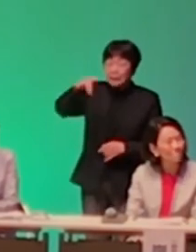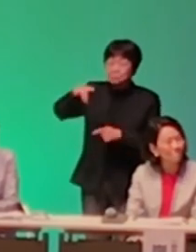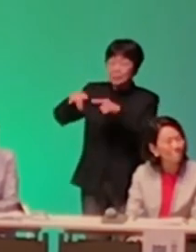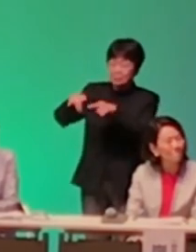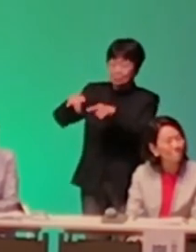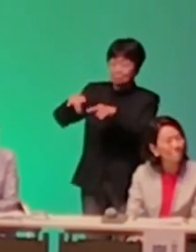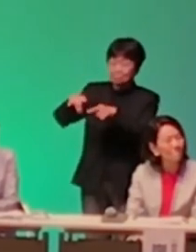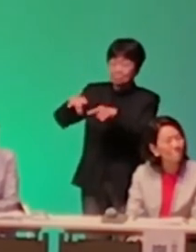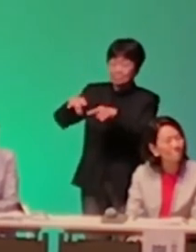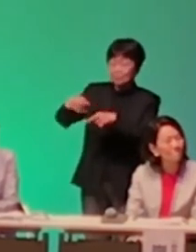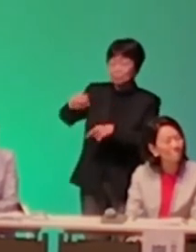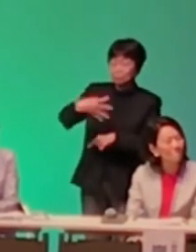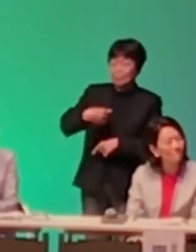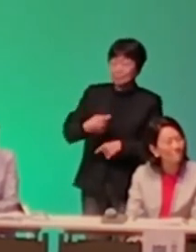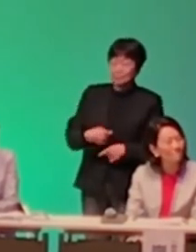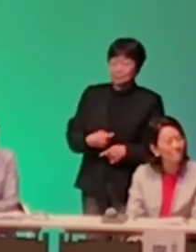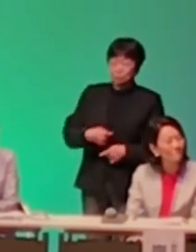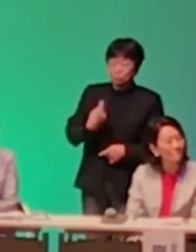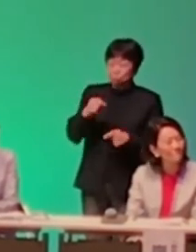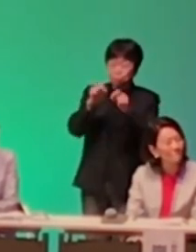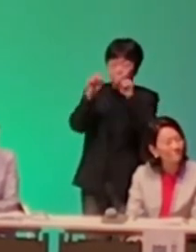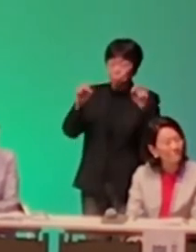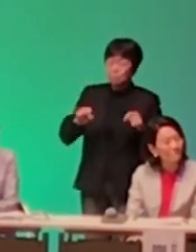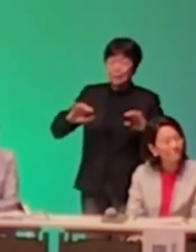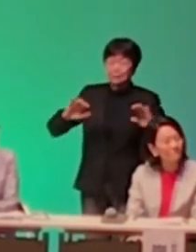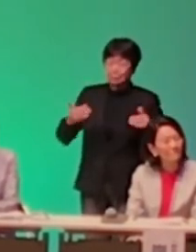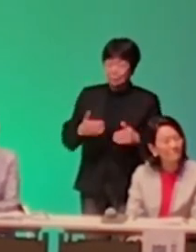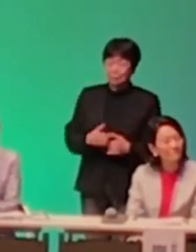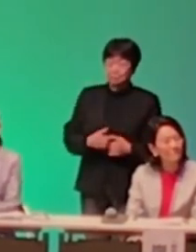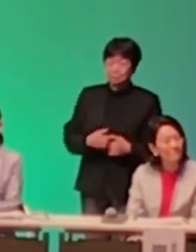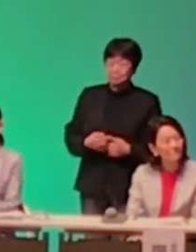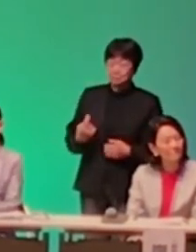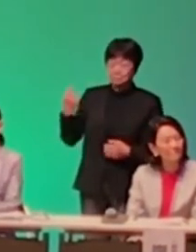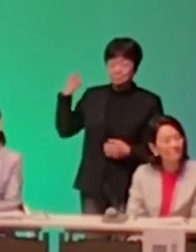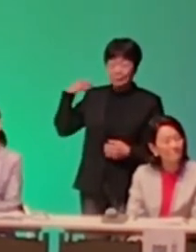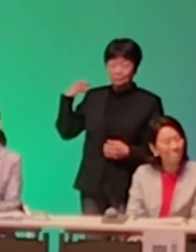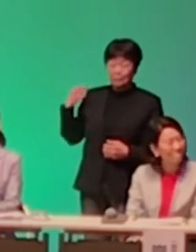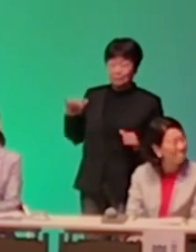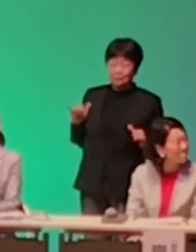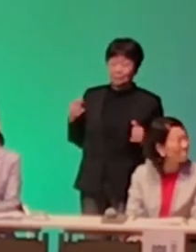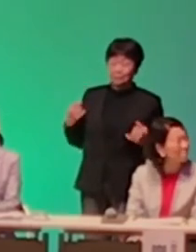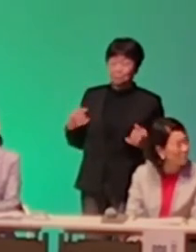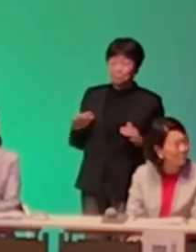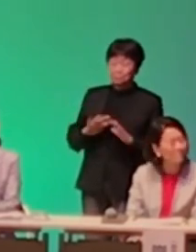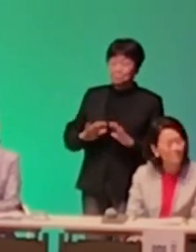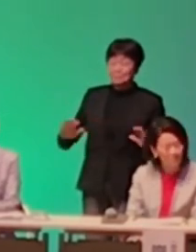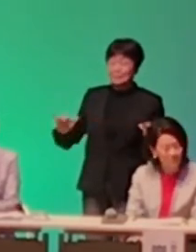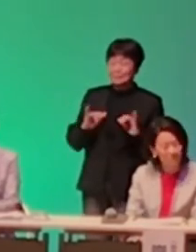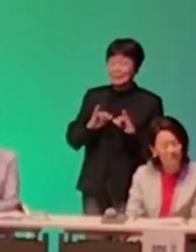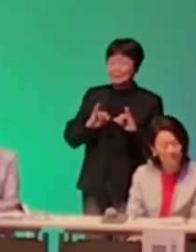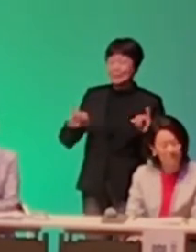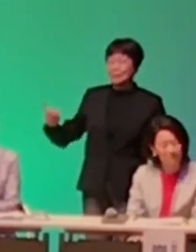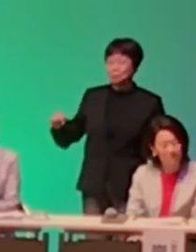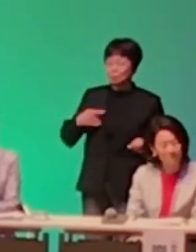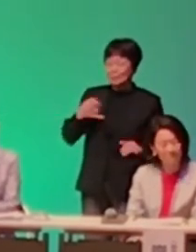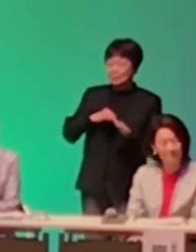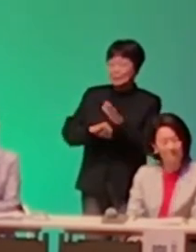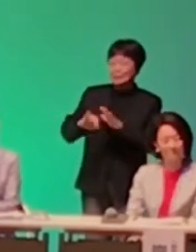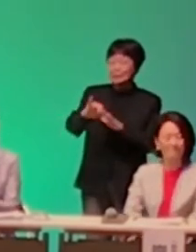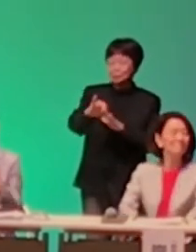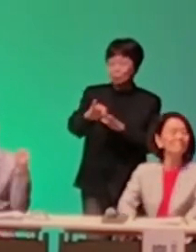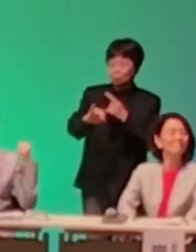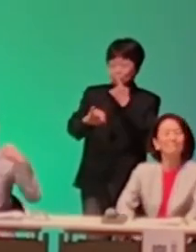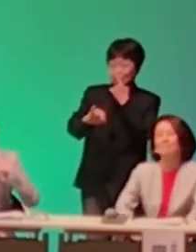われると自分一人の問題ではなくって、なんか後ろに続く女性の代表みたいな気分にどこかでこうすり替わってしまって